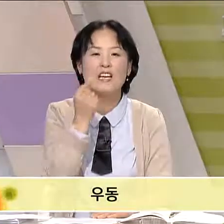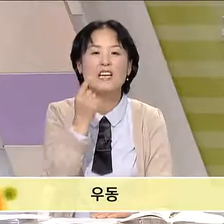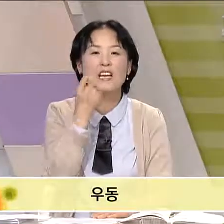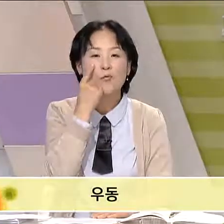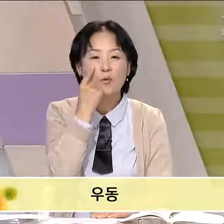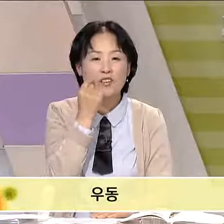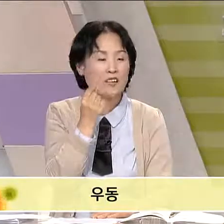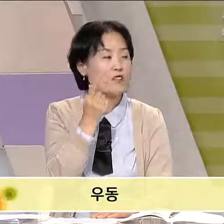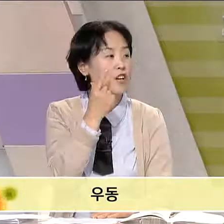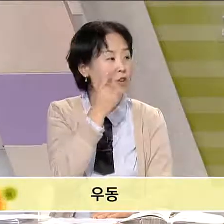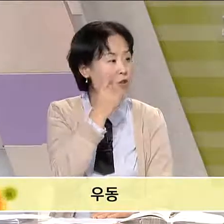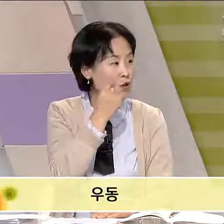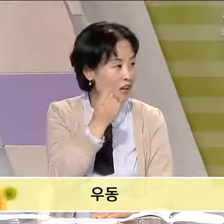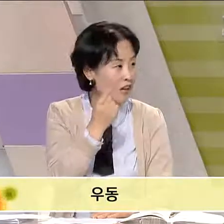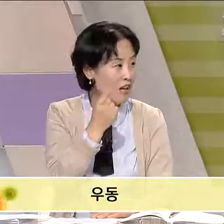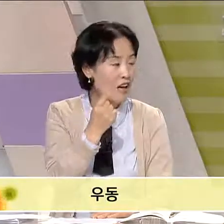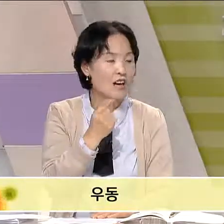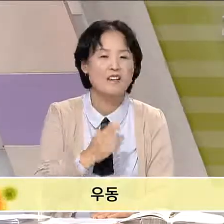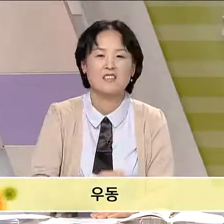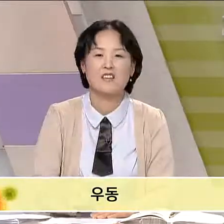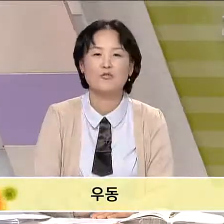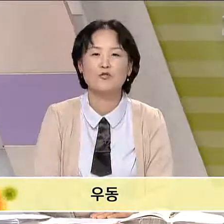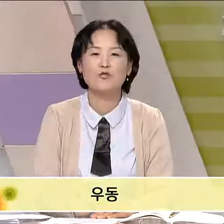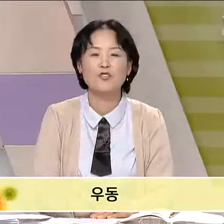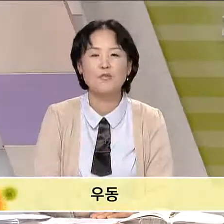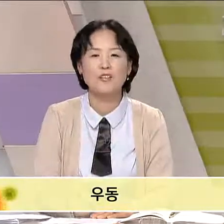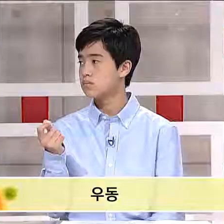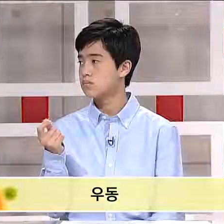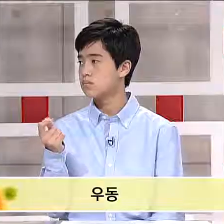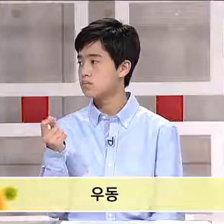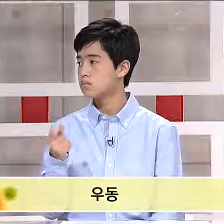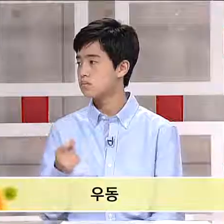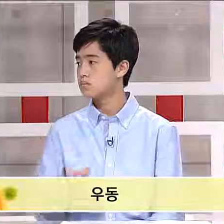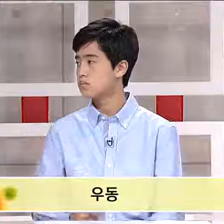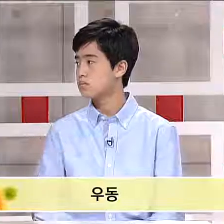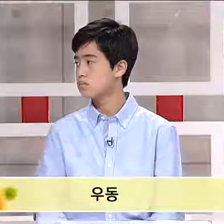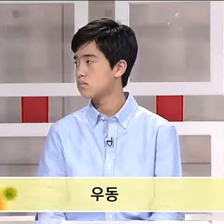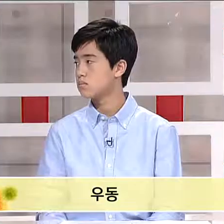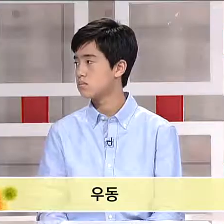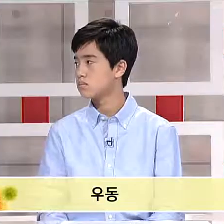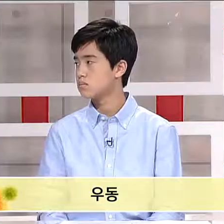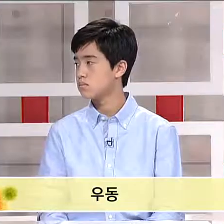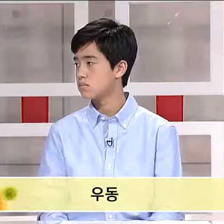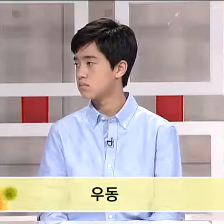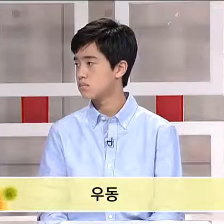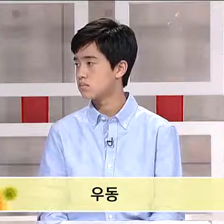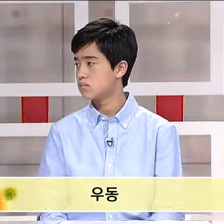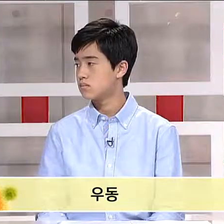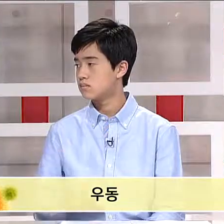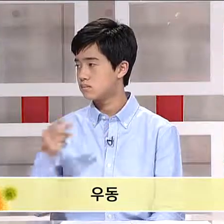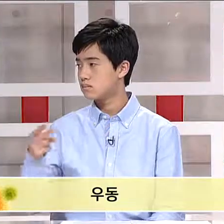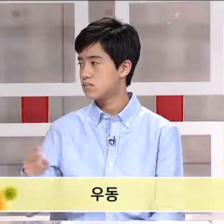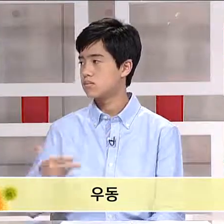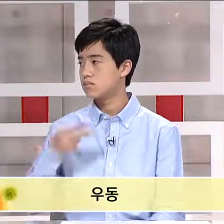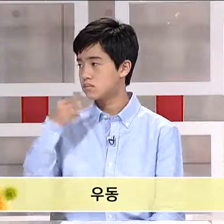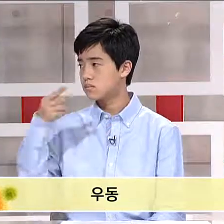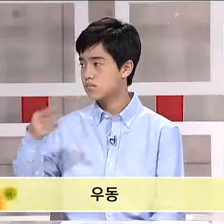일본이라는 수화에다가 여러분 국수를 먹을 때 어떻게 먹습니까? 젓가락으로 이렇게 떠서 드시죠. 두 손으로